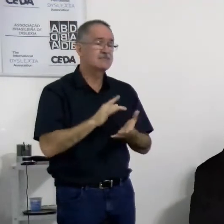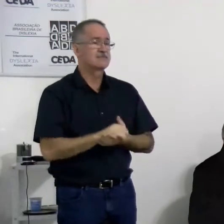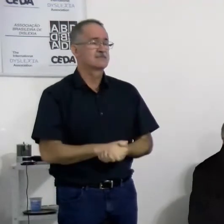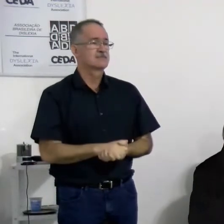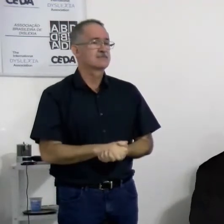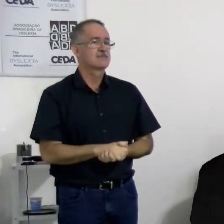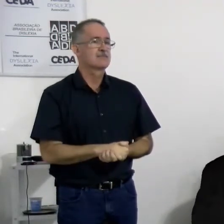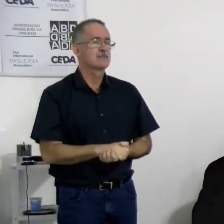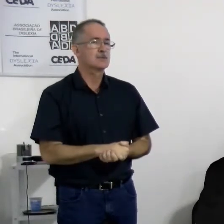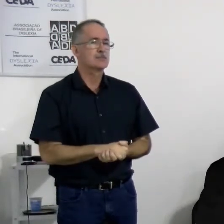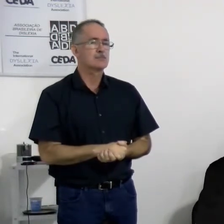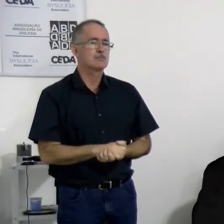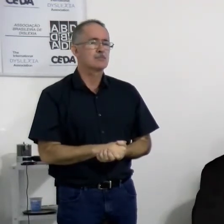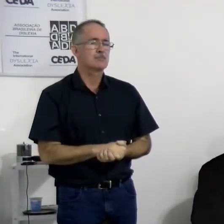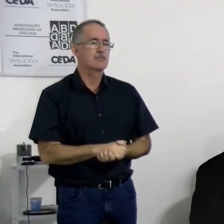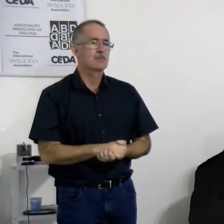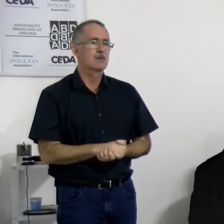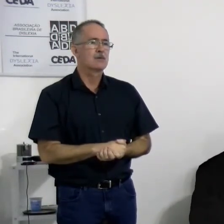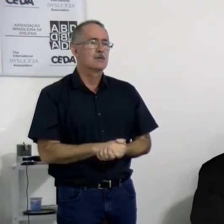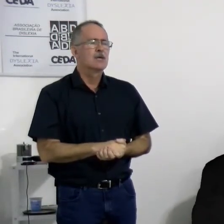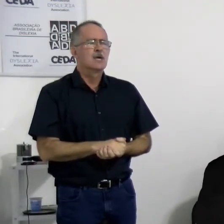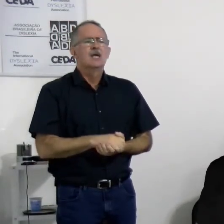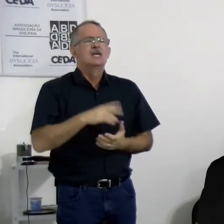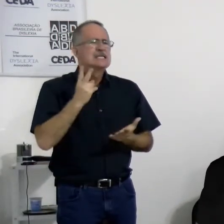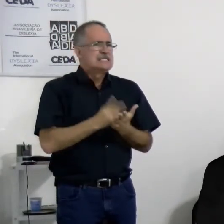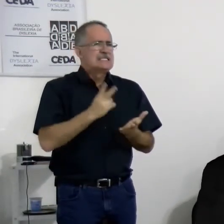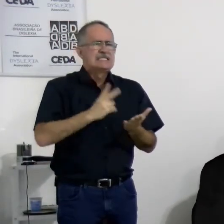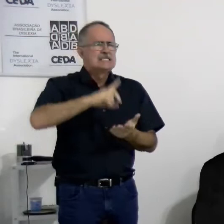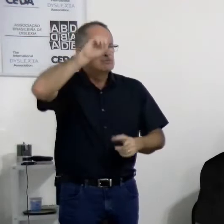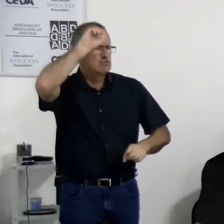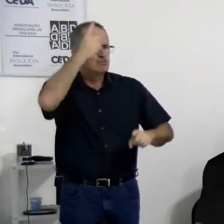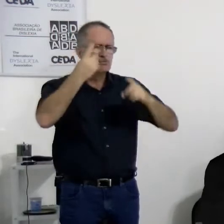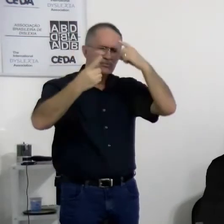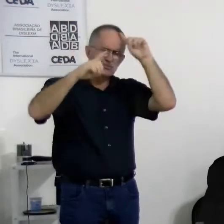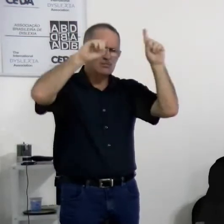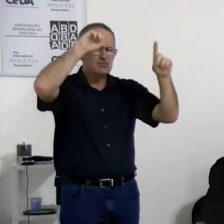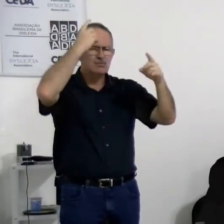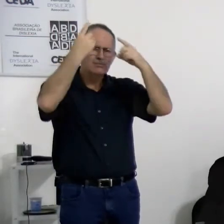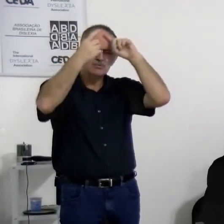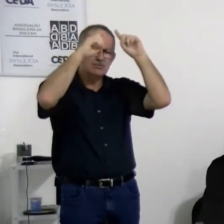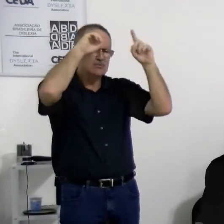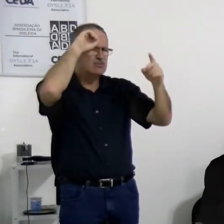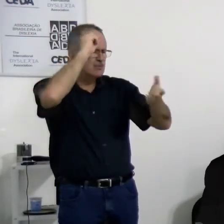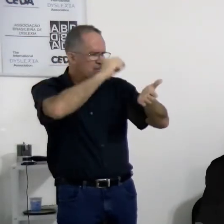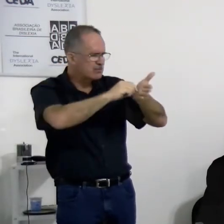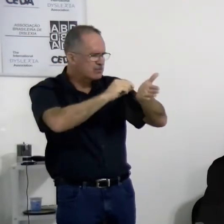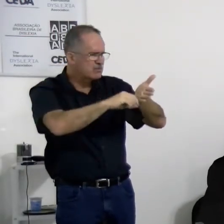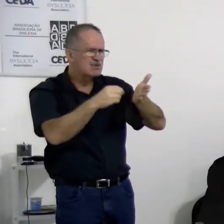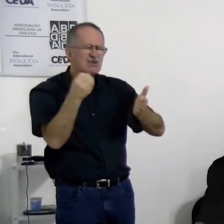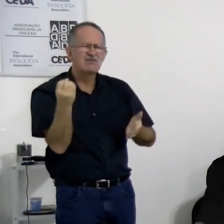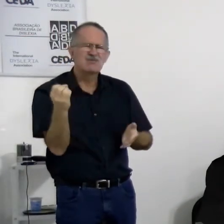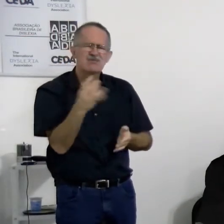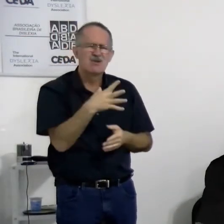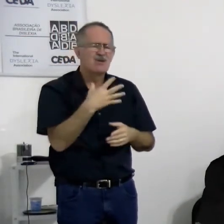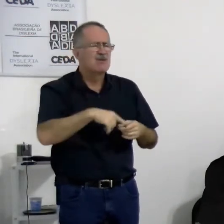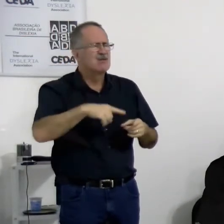Então, e tudo que eu tenho dúvida, quando sai um artigo novo, eu quiser deixar, por favor, você fica aqui. E o